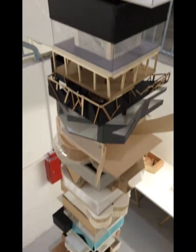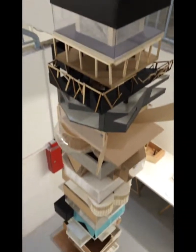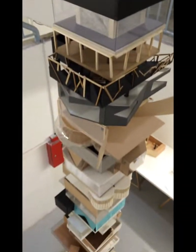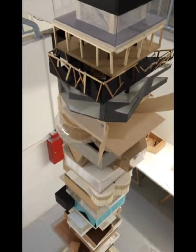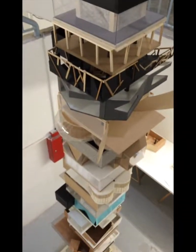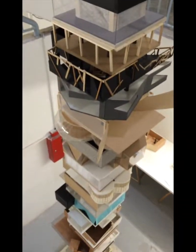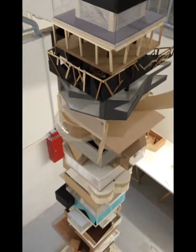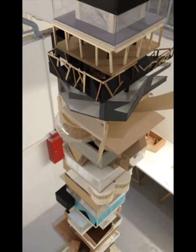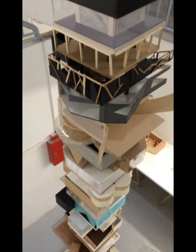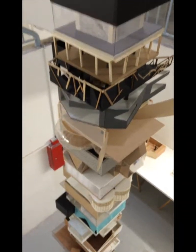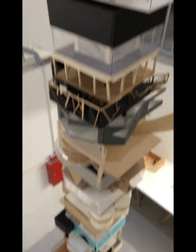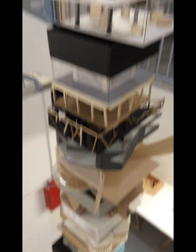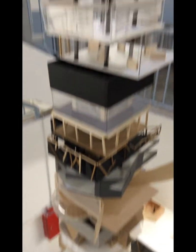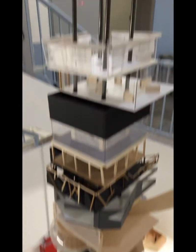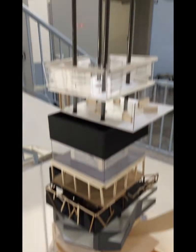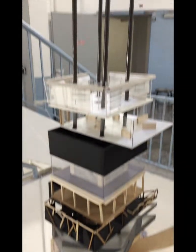appartements, tout en haut.